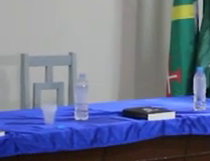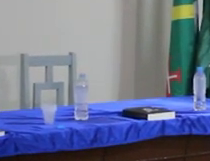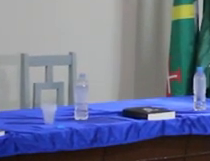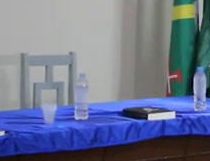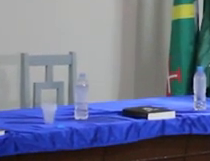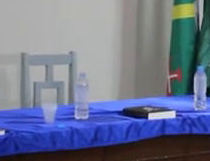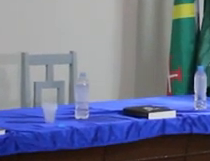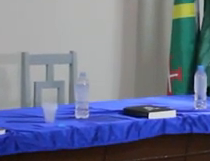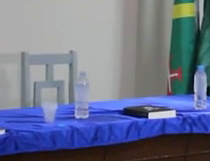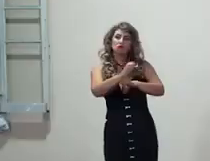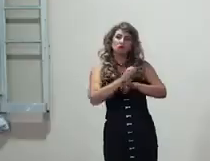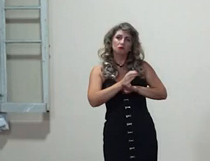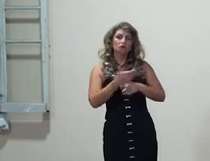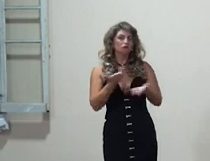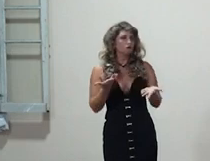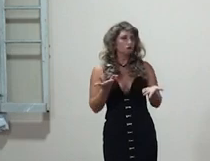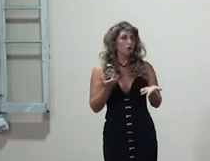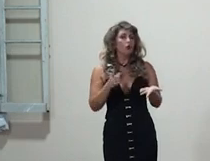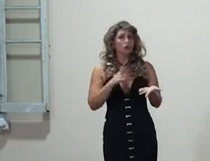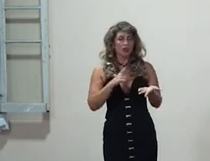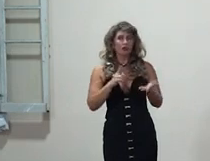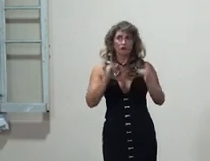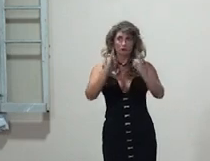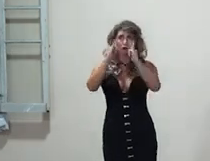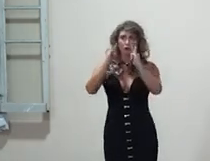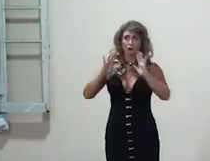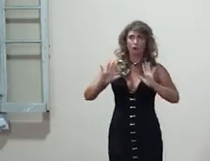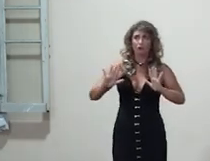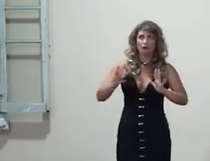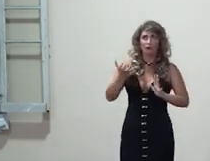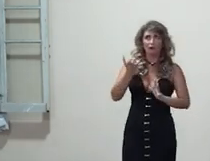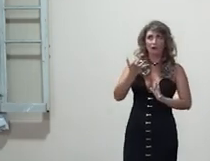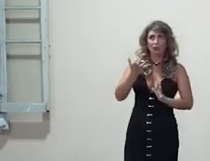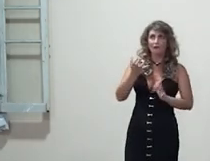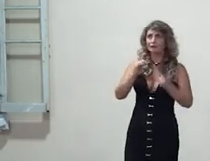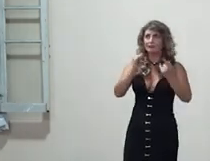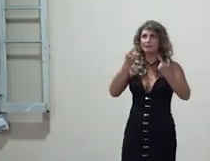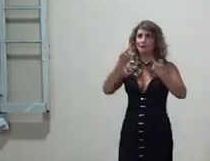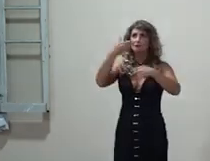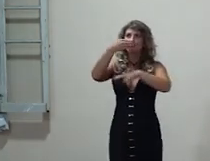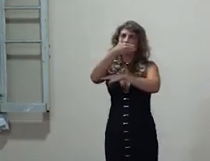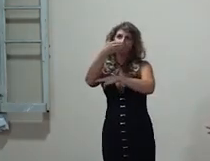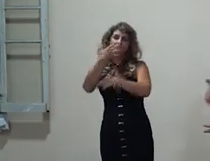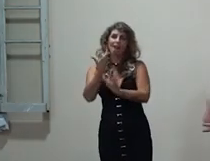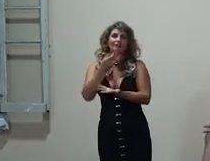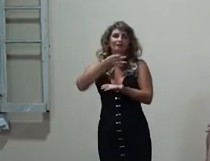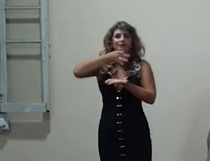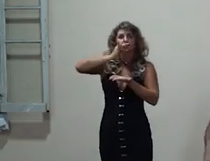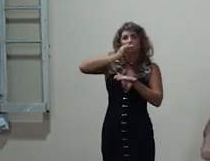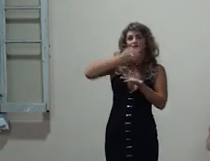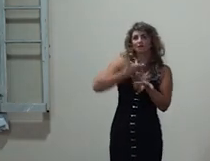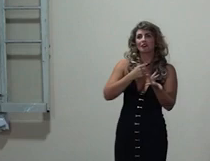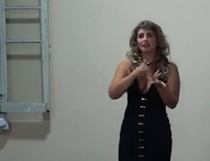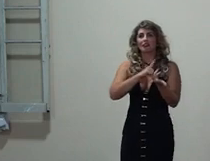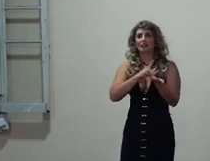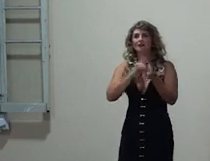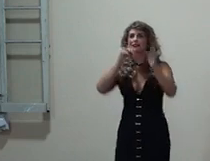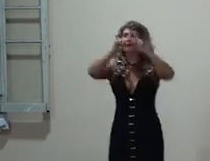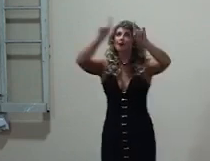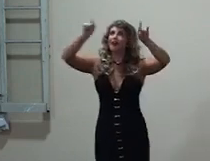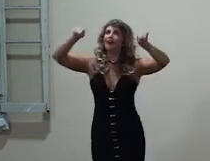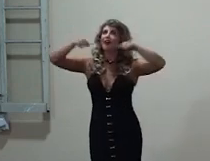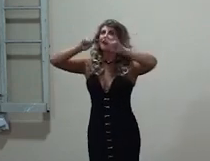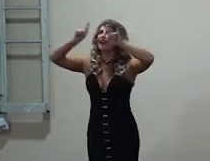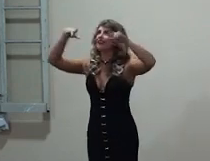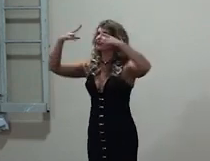a ele crédito. Ele tem um imóvel, ele quer fazer uma pousada, ele quer fazer um café, ele quer fazer uma galeria de